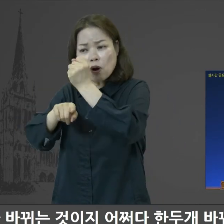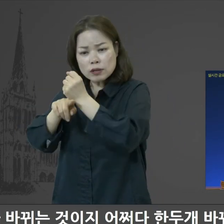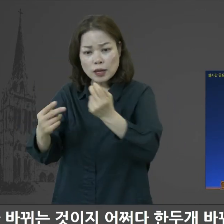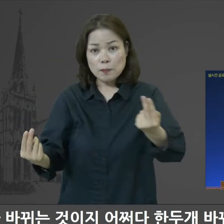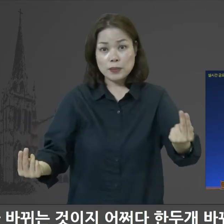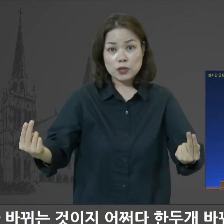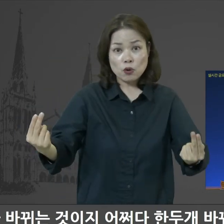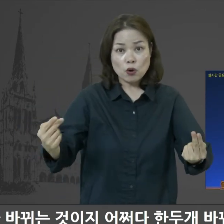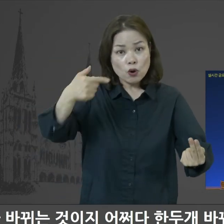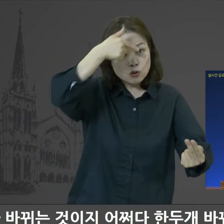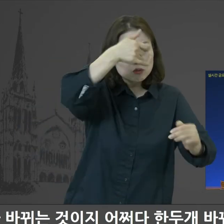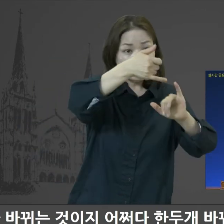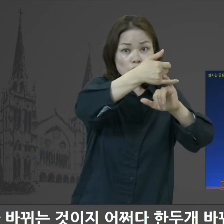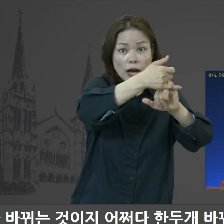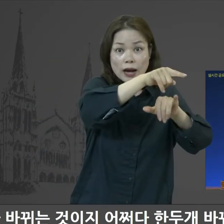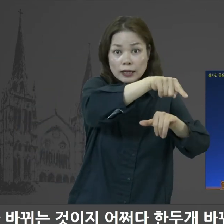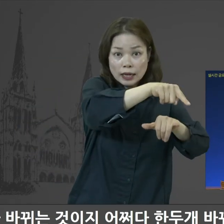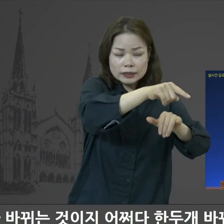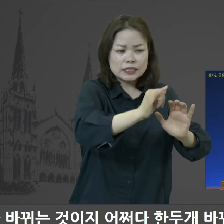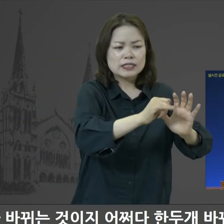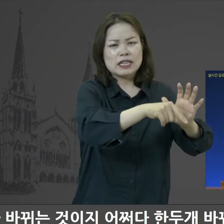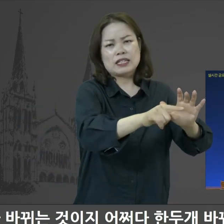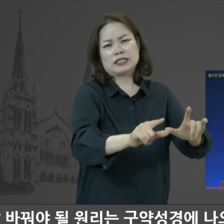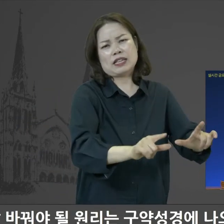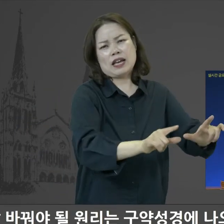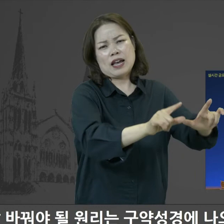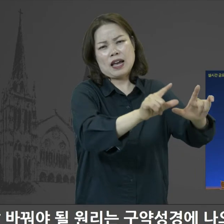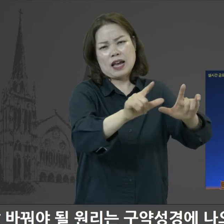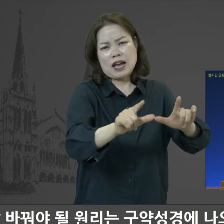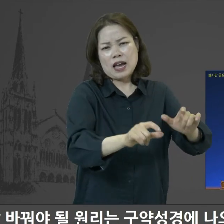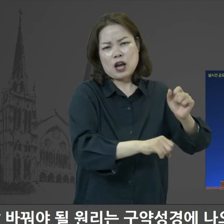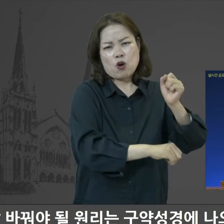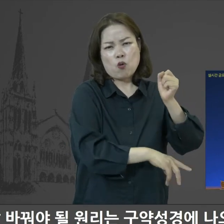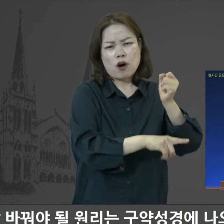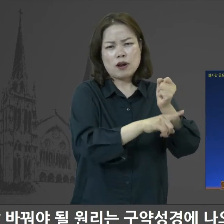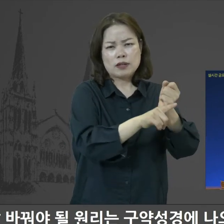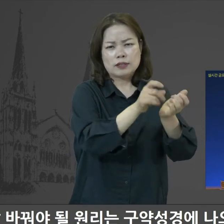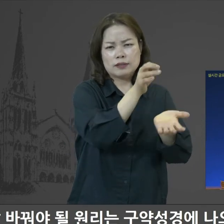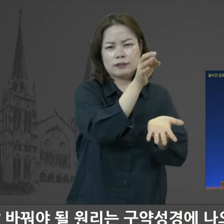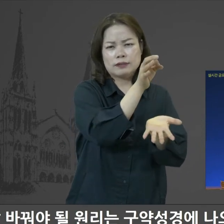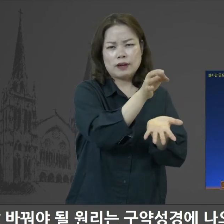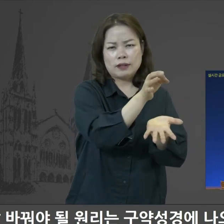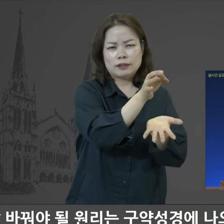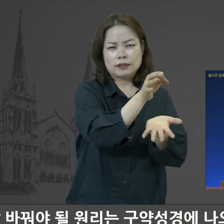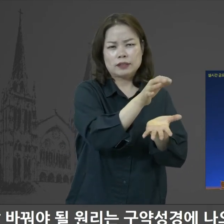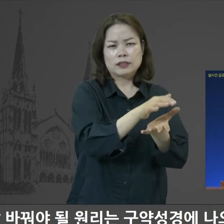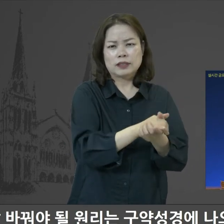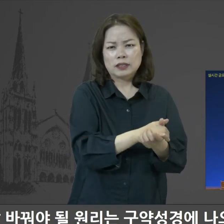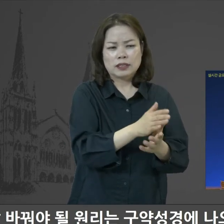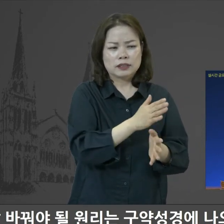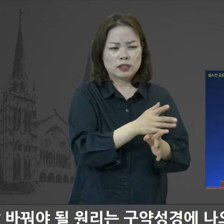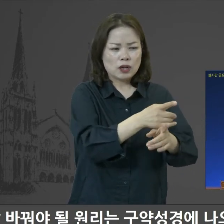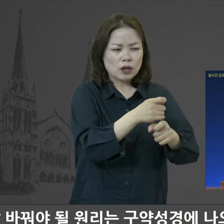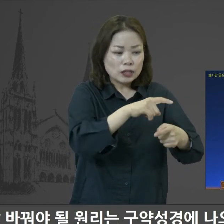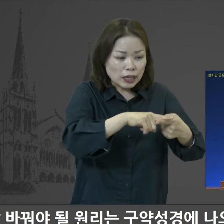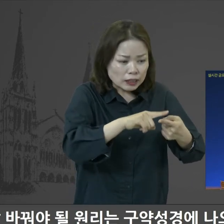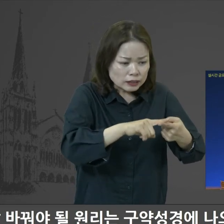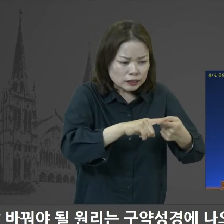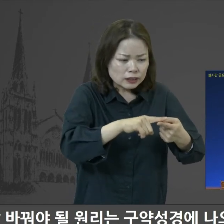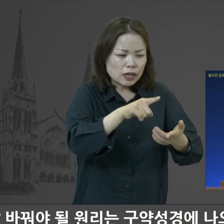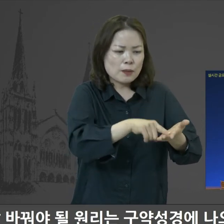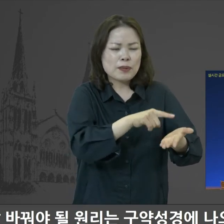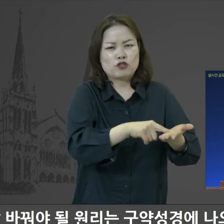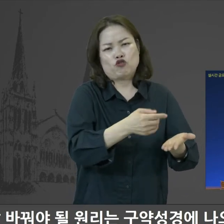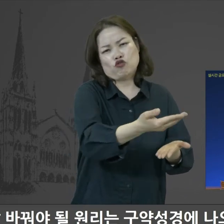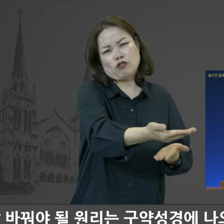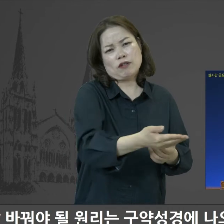보면, 구약 성경은 이 세상을 사는 이 원리, 가치 중에 하나가 보복입니다. 남이 행한 대로 나도 갚는